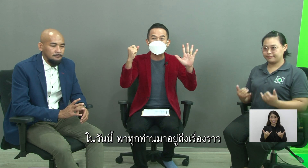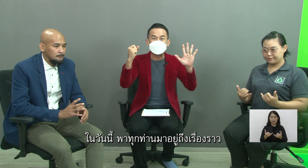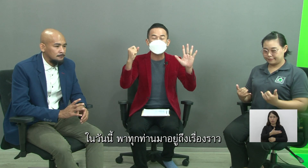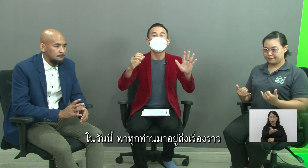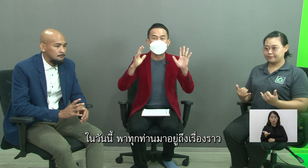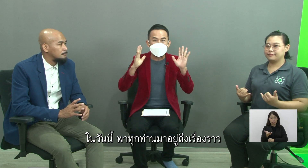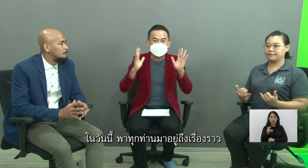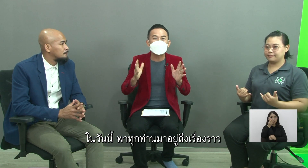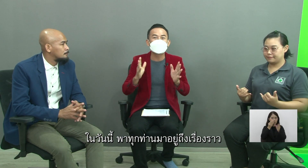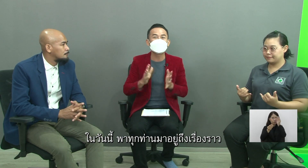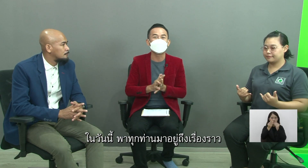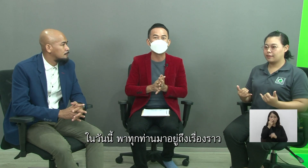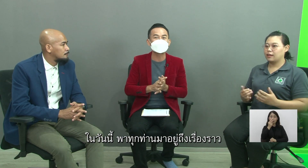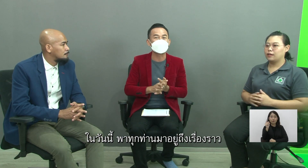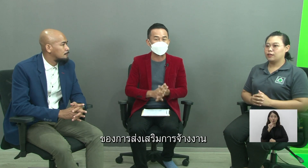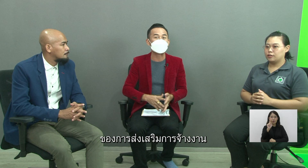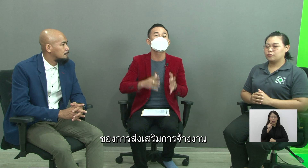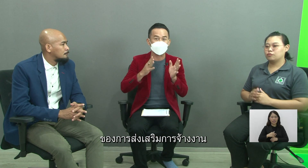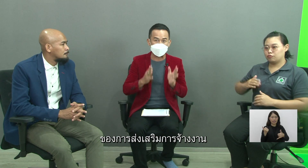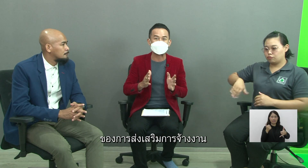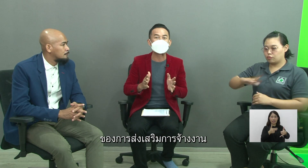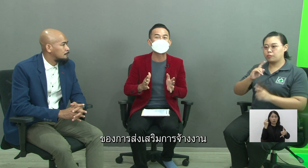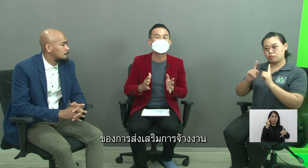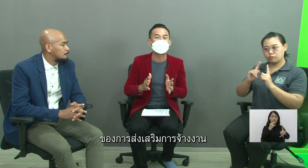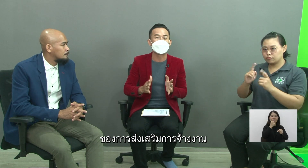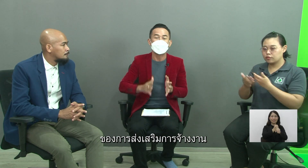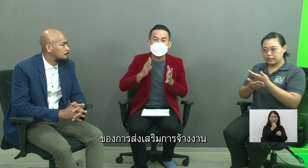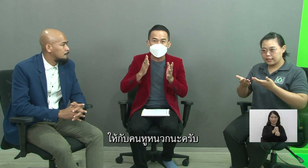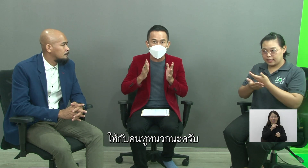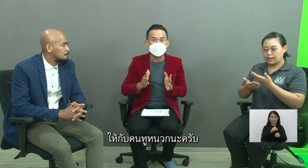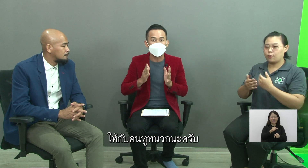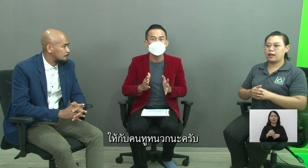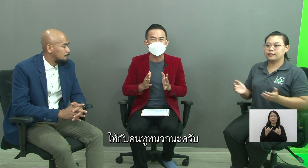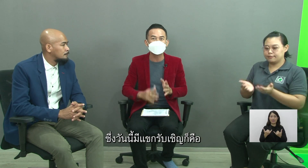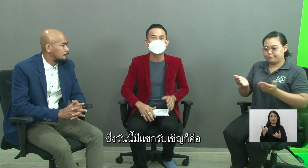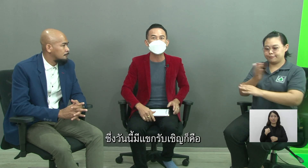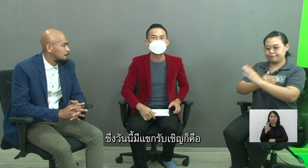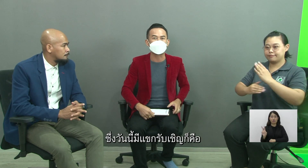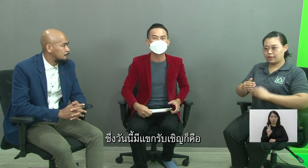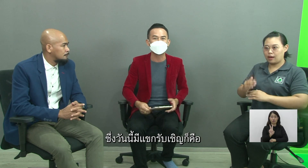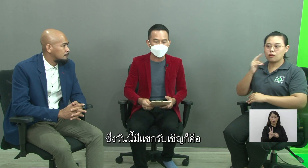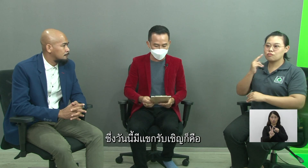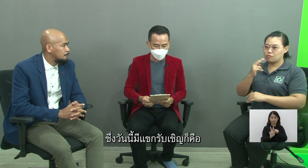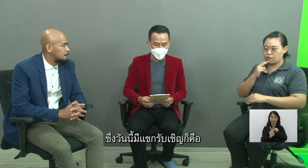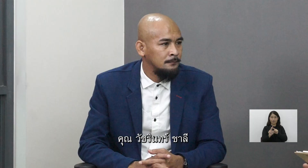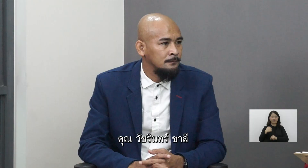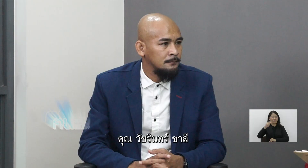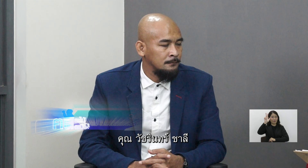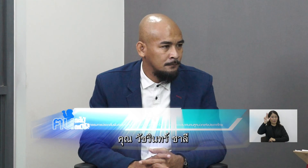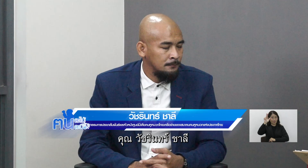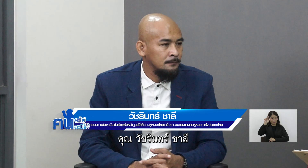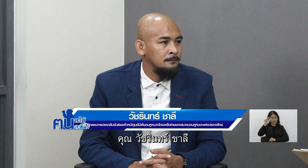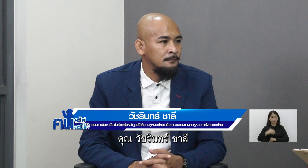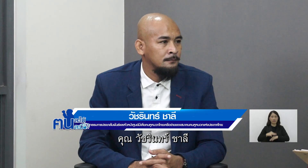ครับในวันนี้พาทุกท่านมาอยู่ถึงเรื่องราวของการส่งเสริมการจ้างงานให้กับคนหูหนวกนะครับซึ่งวันนี้มีแขกรับเชิญก็คือคุณวั